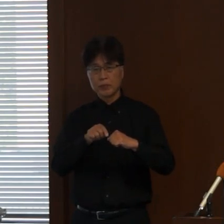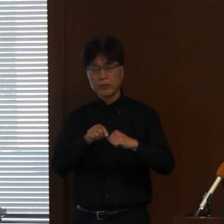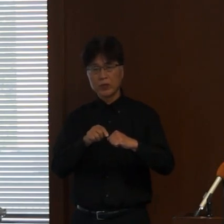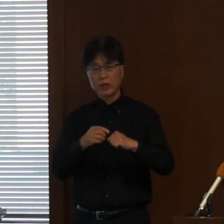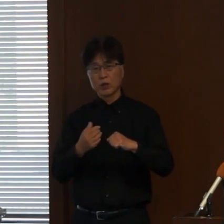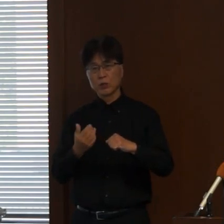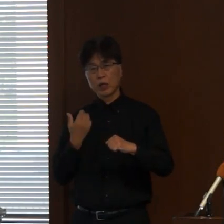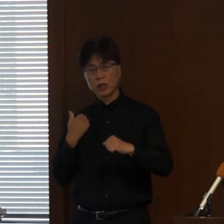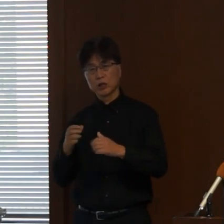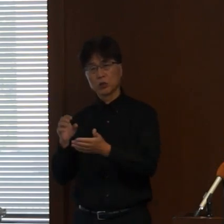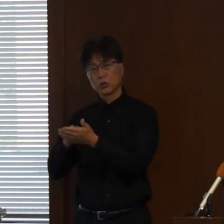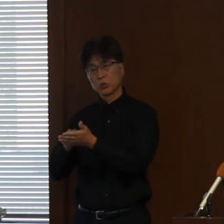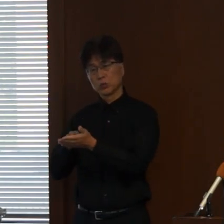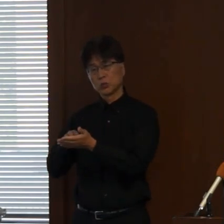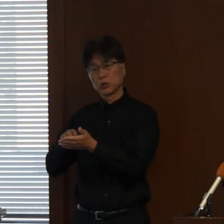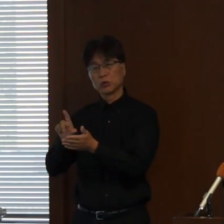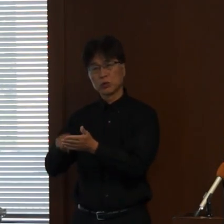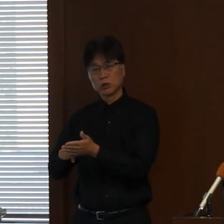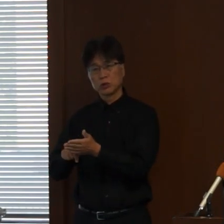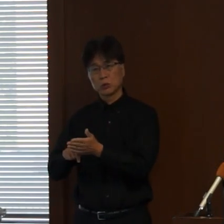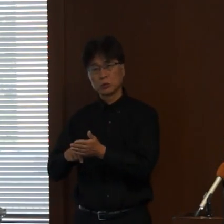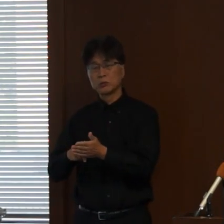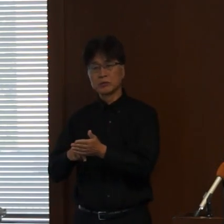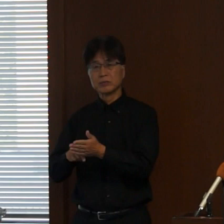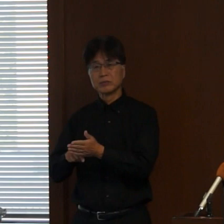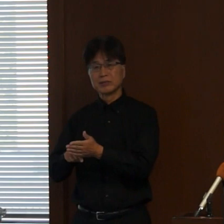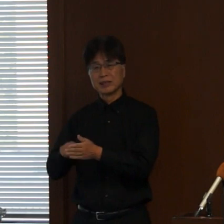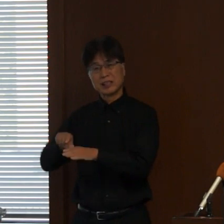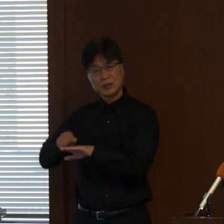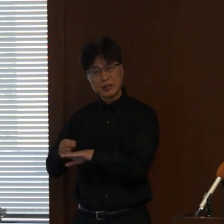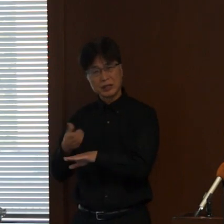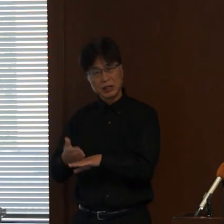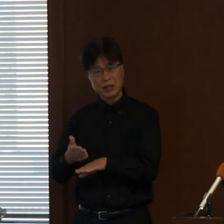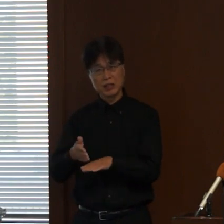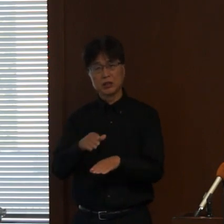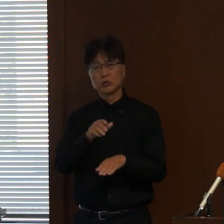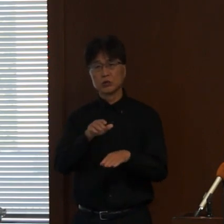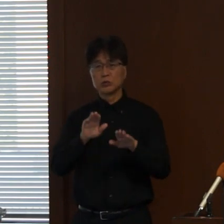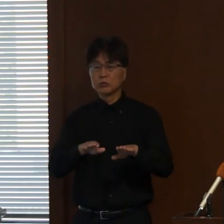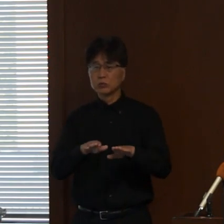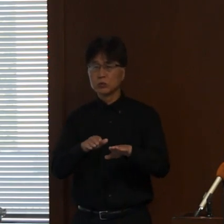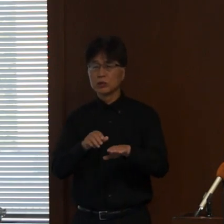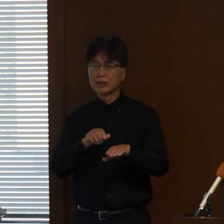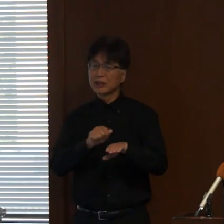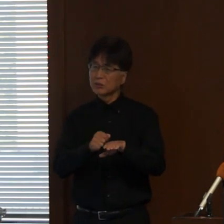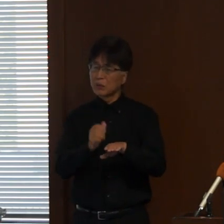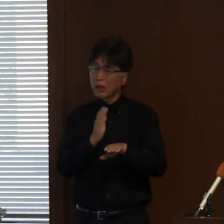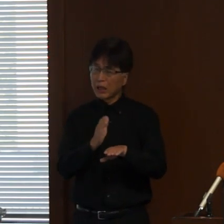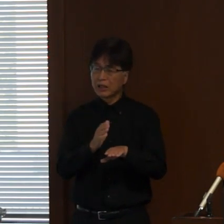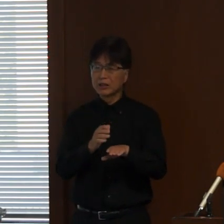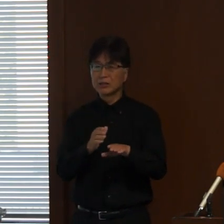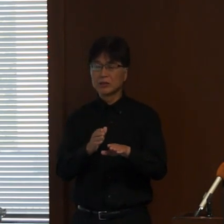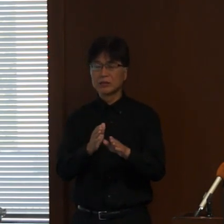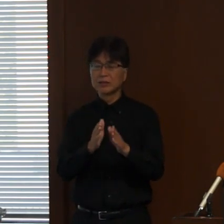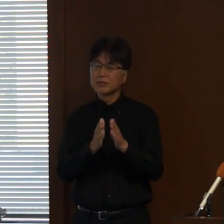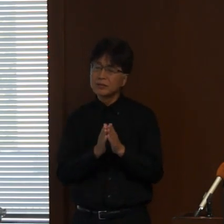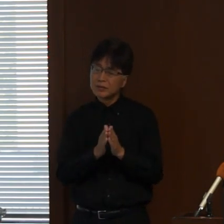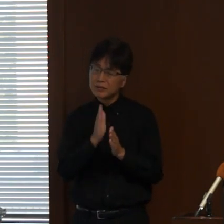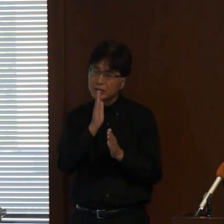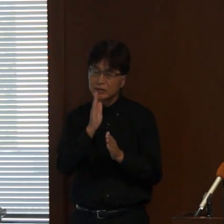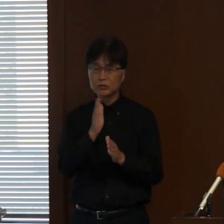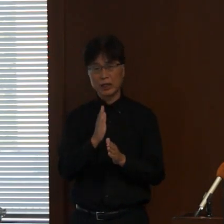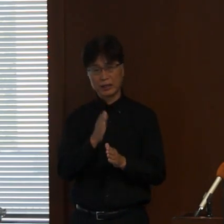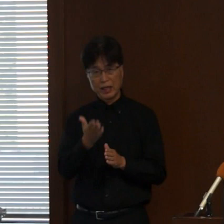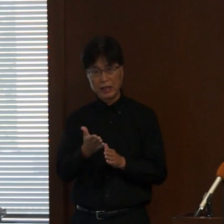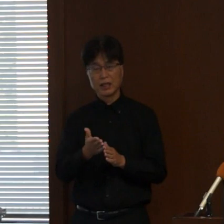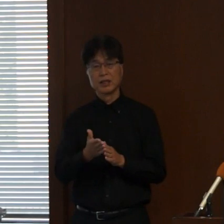と同じような境なのかどうかっていうところを我々として考えなければいけない。お互い、ゼロゼロのペアになってる